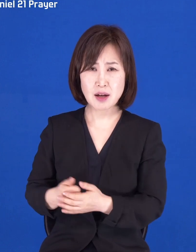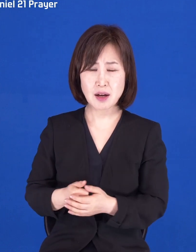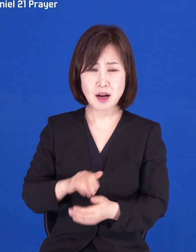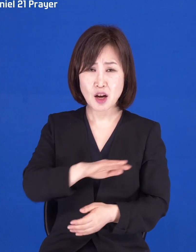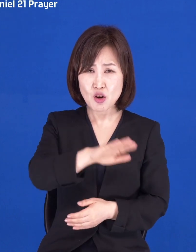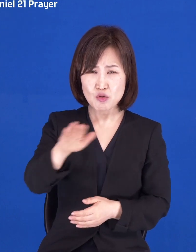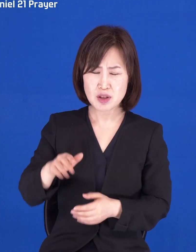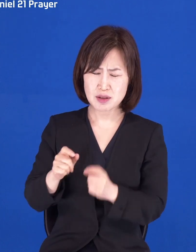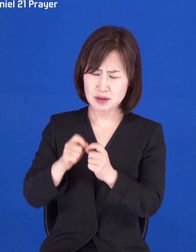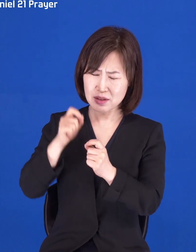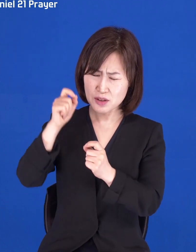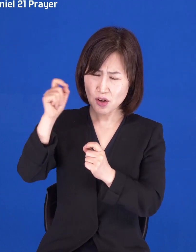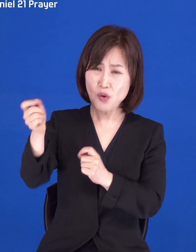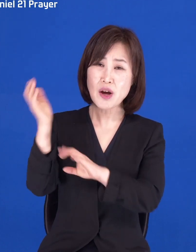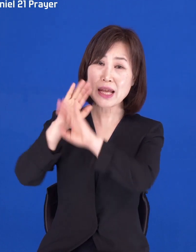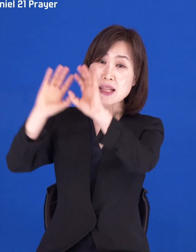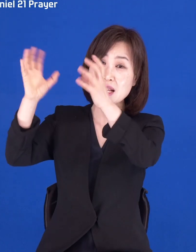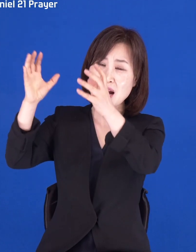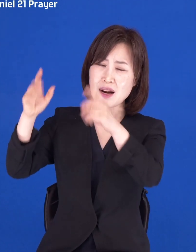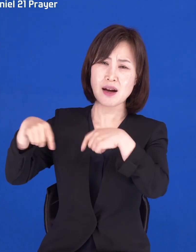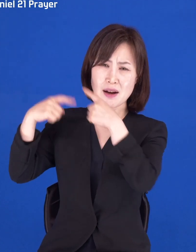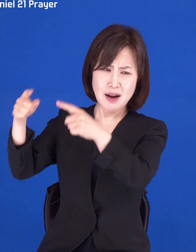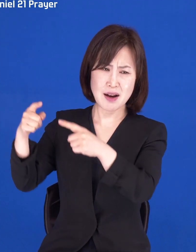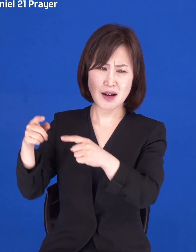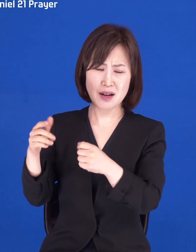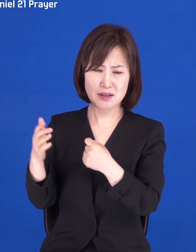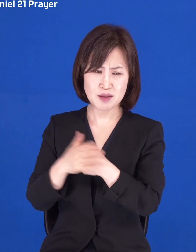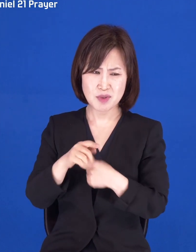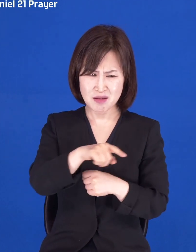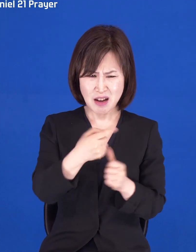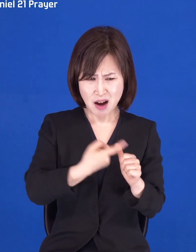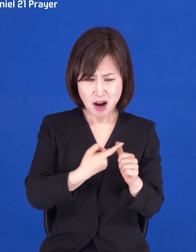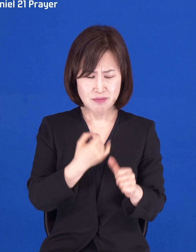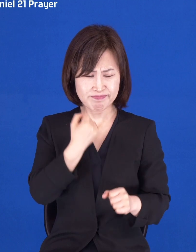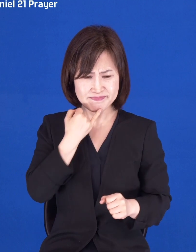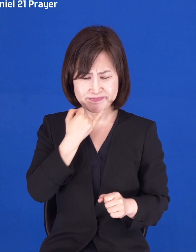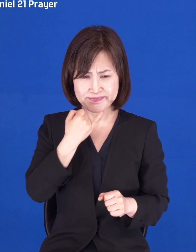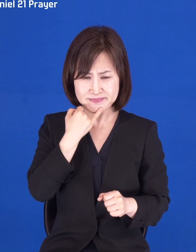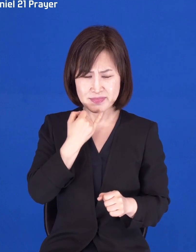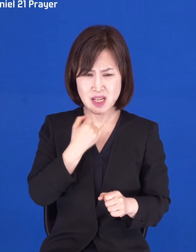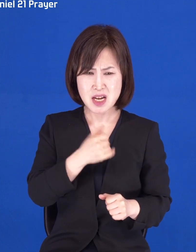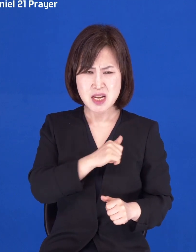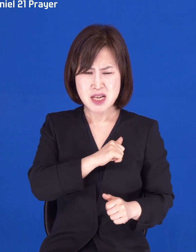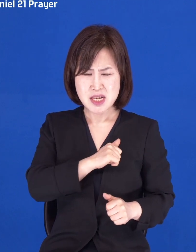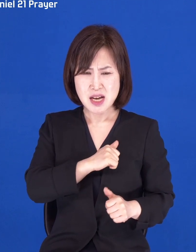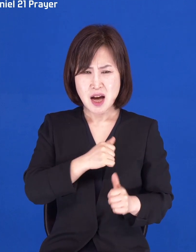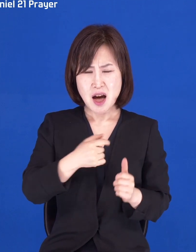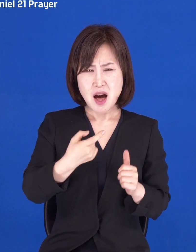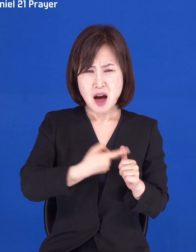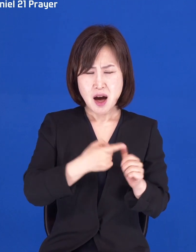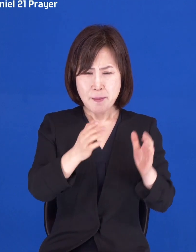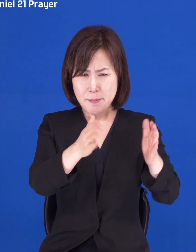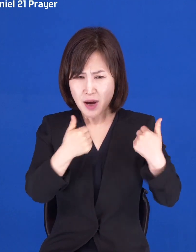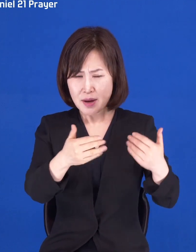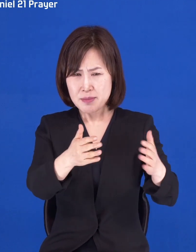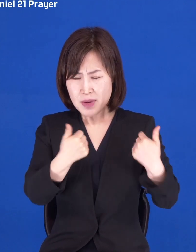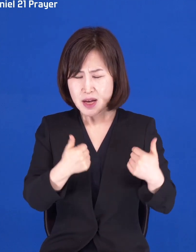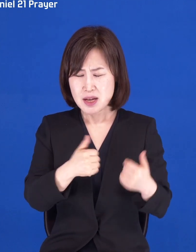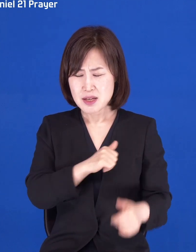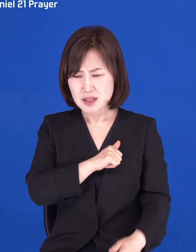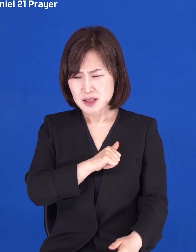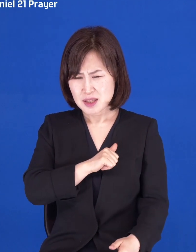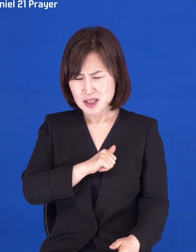영원한 하늘나라 갈 거니까 하면서 하늘나라의 소망을 품고 그 비난과 막말들을 이겨낼 수가